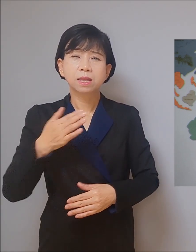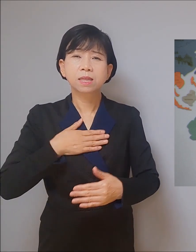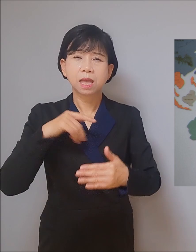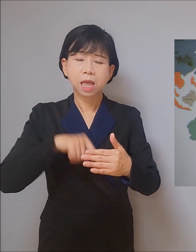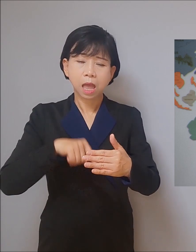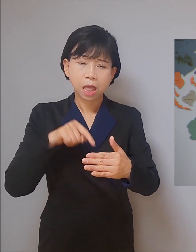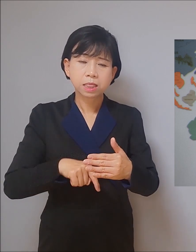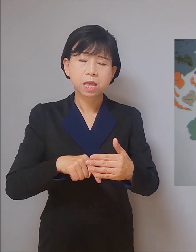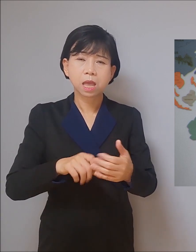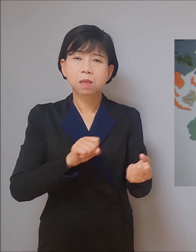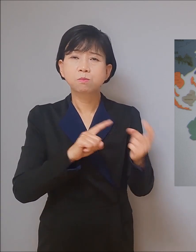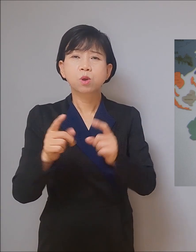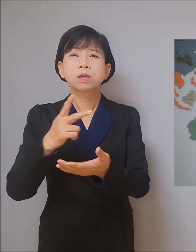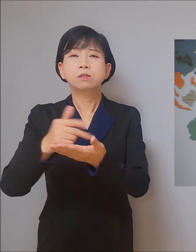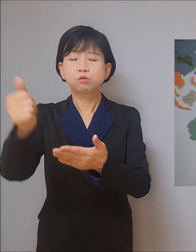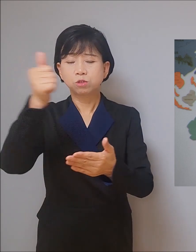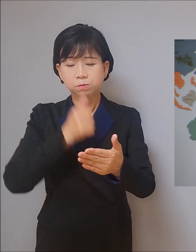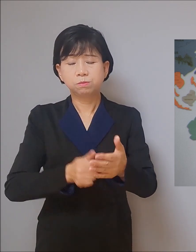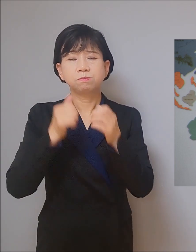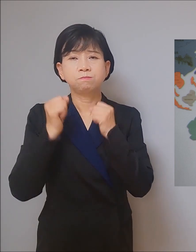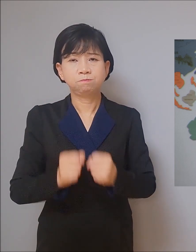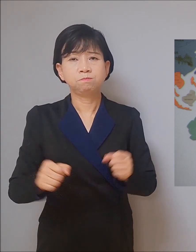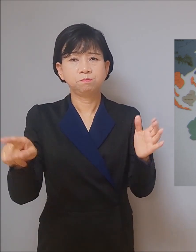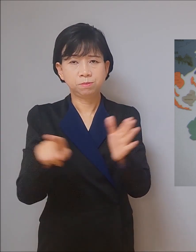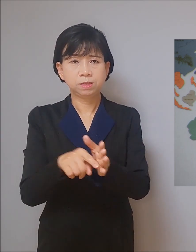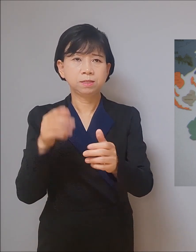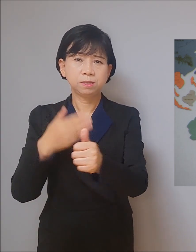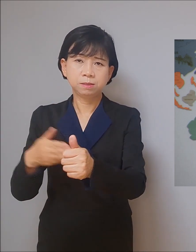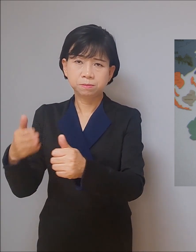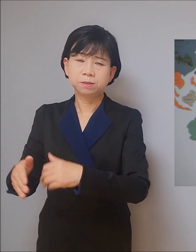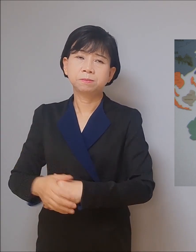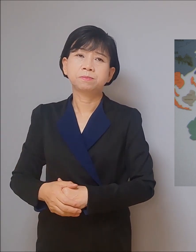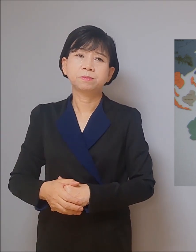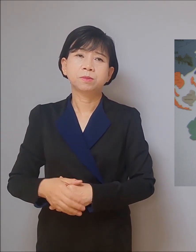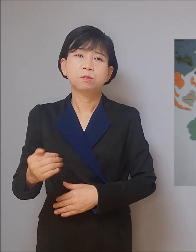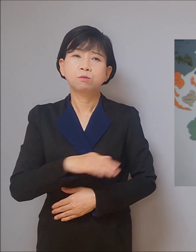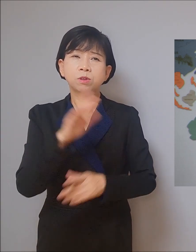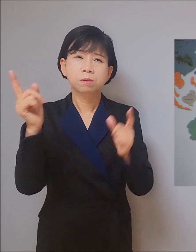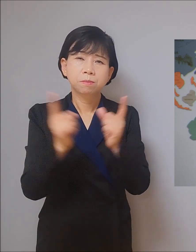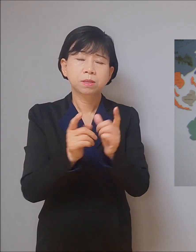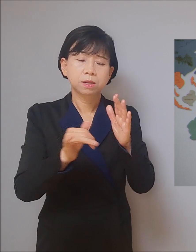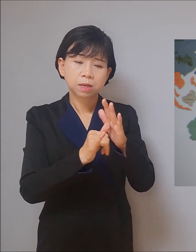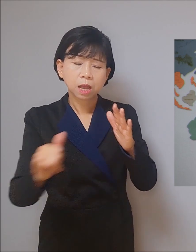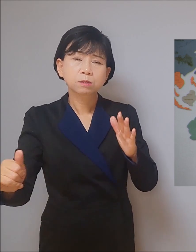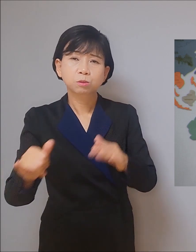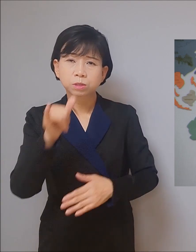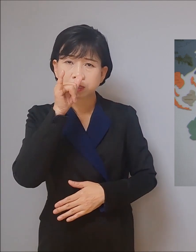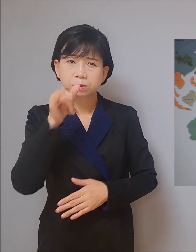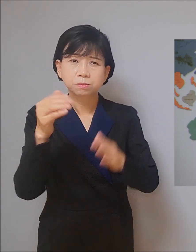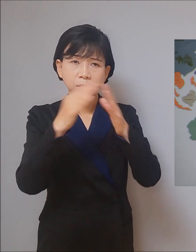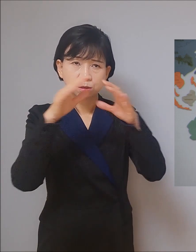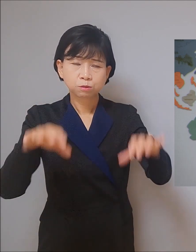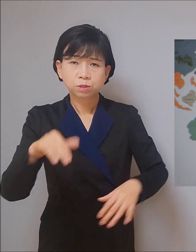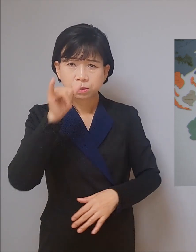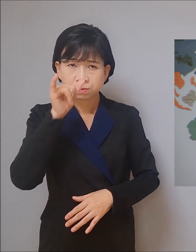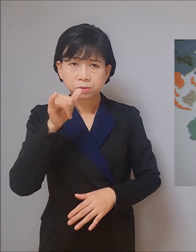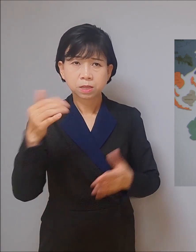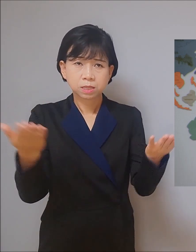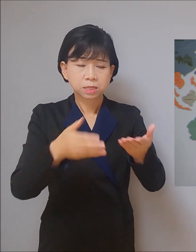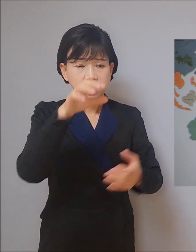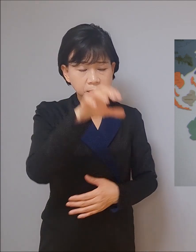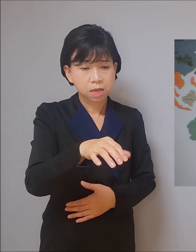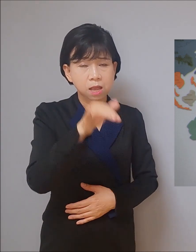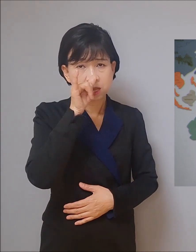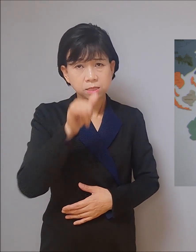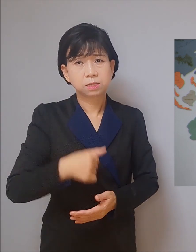안에 부활의 주님이 살아계심을 믿으시기를 바랍니다. 우리가 만나는 가족들이 있습니다. 이웃들이 있습니다. 직장